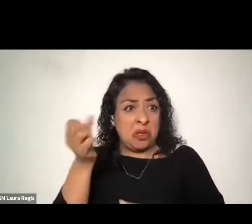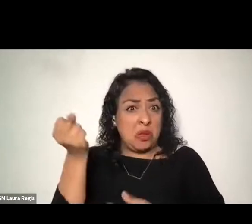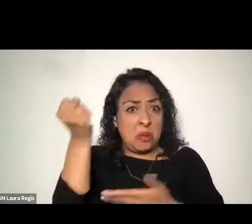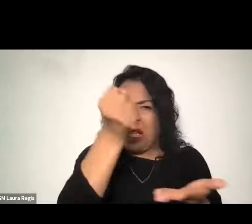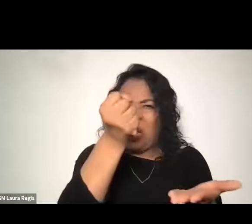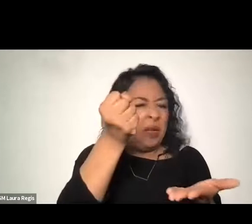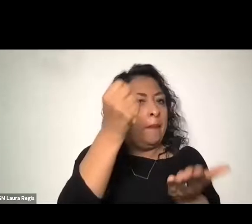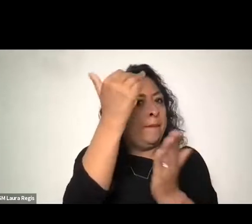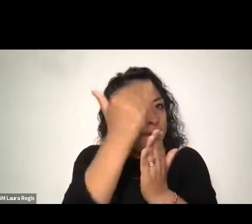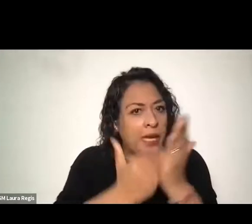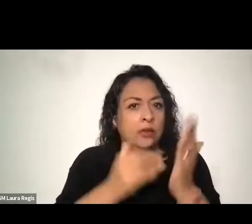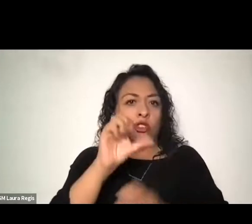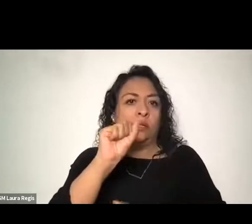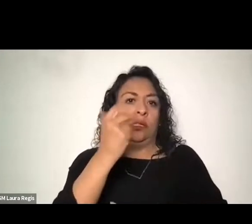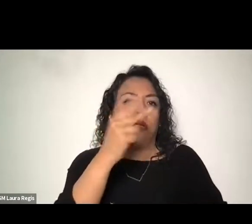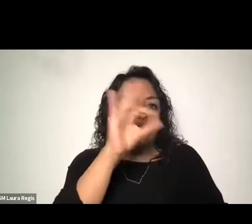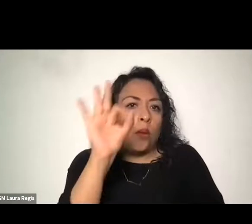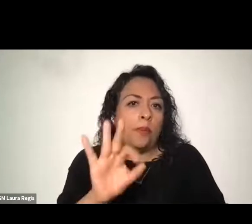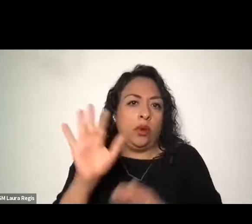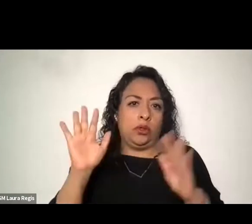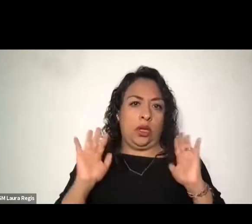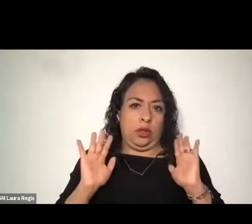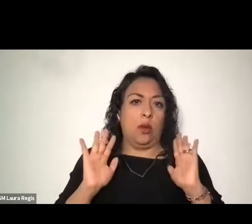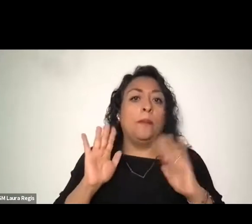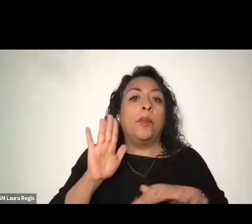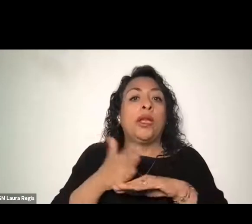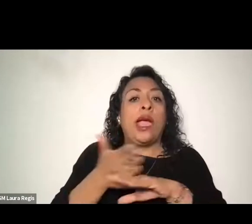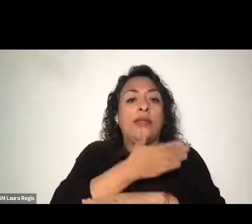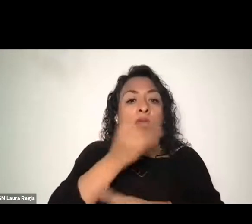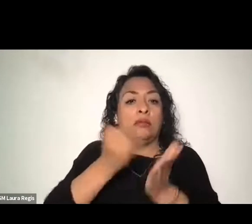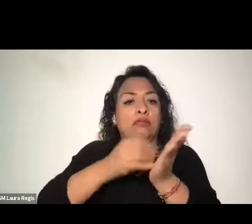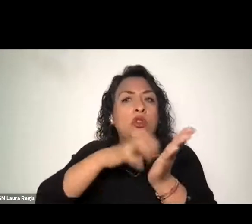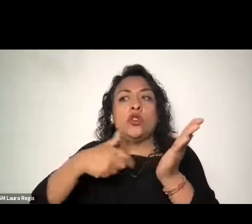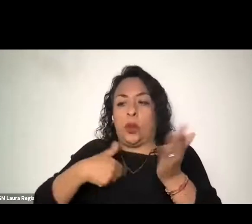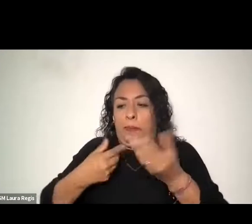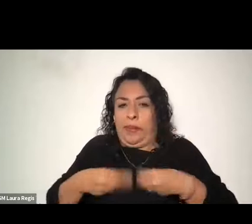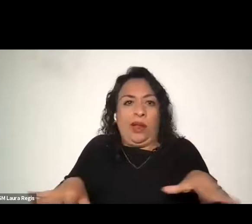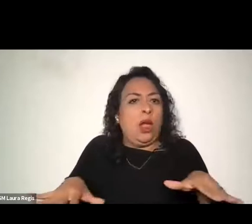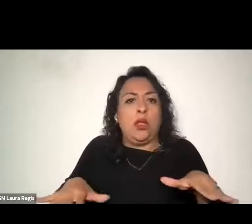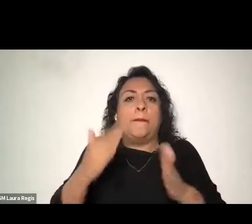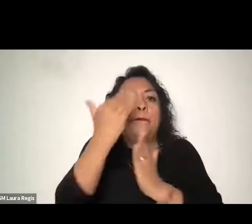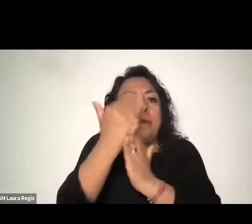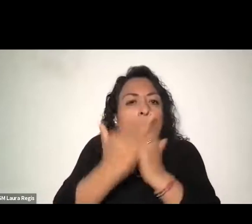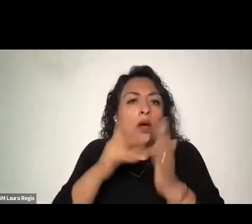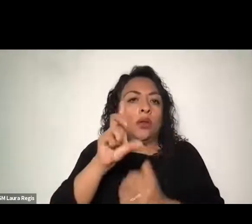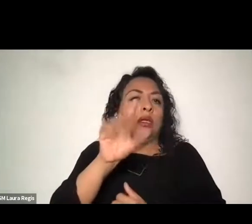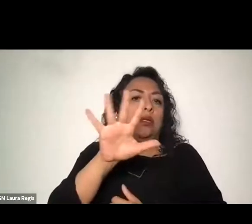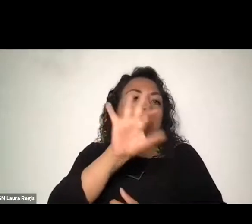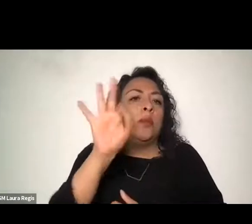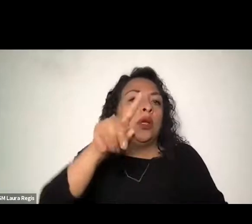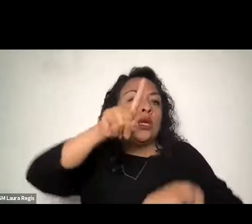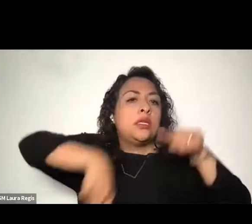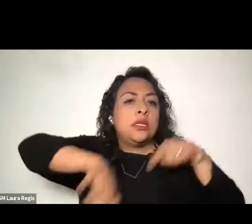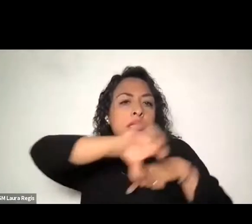doy el 65%, porque lo que se deducía yo lo voy a perder, puedo bajar el 35%. Y